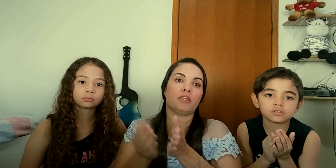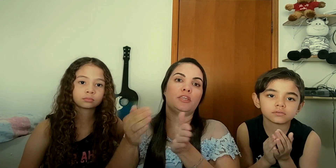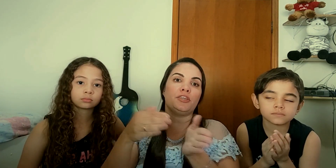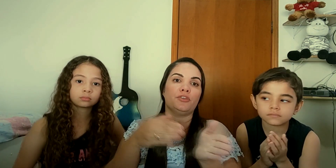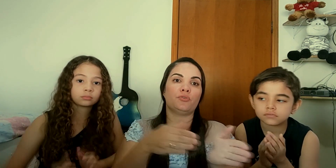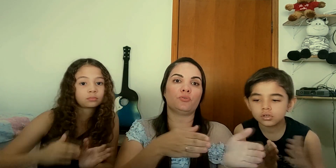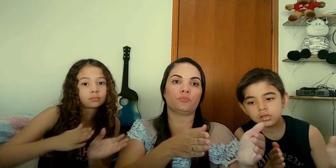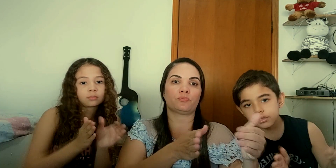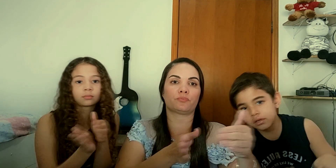Rio. Rio.